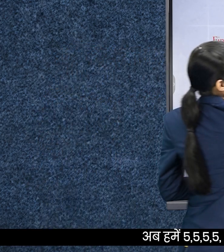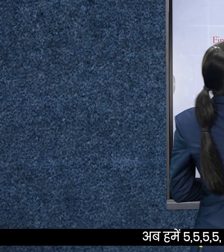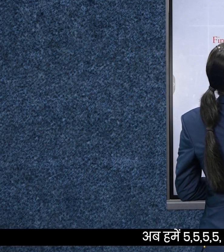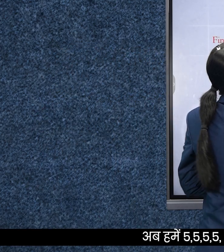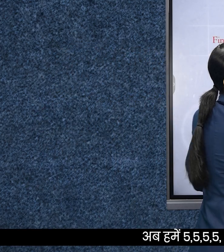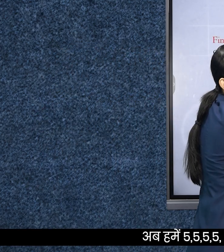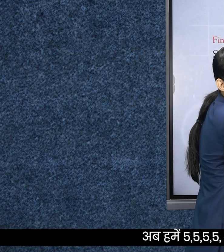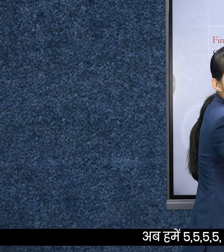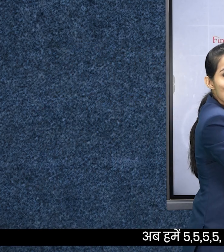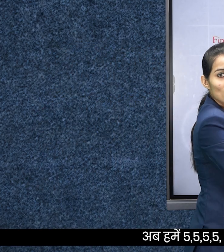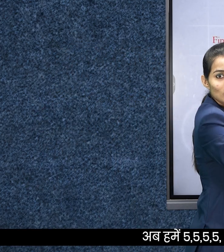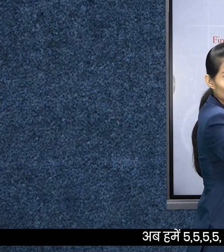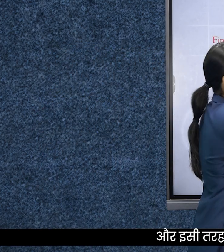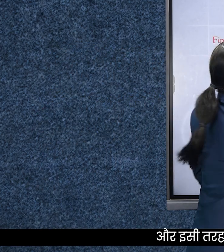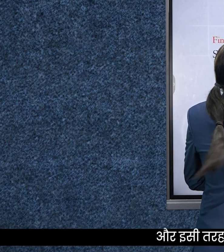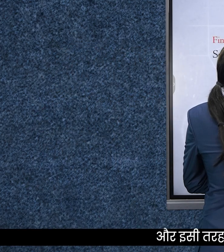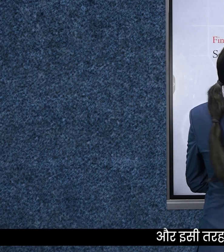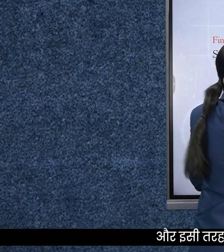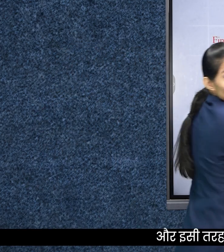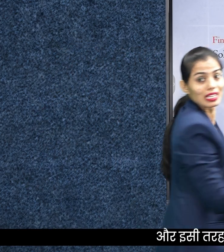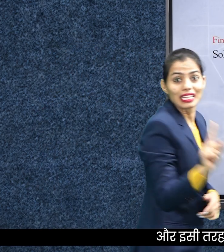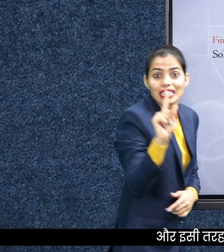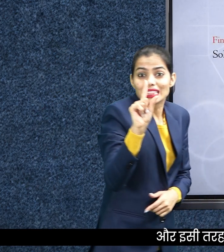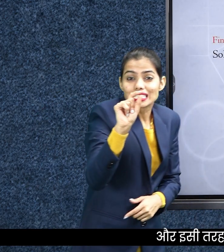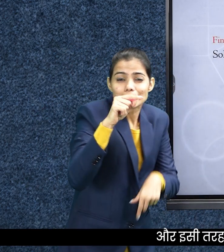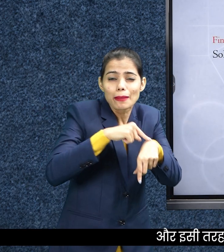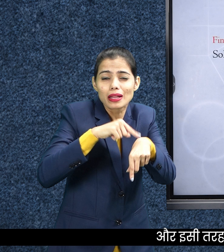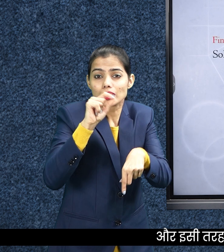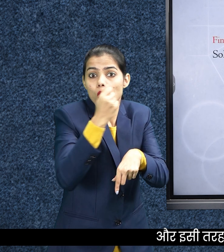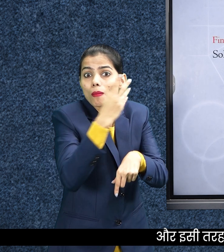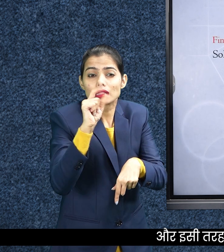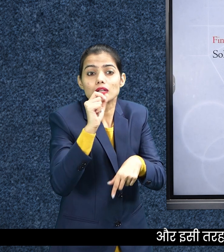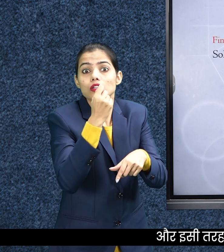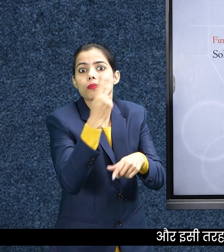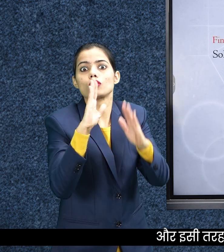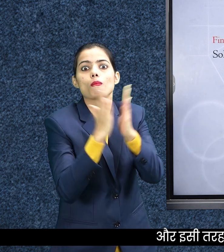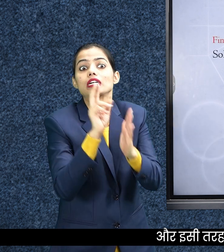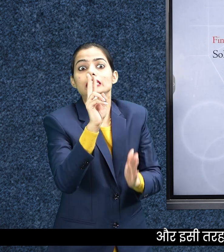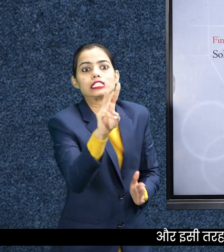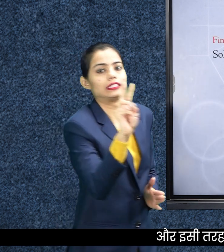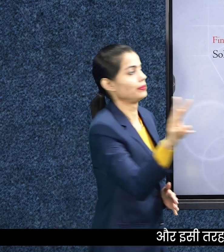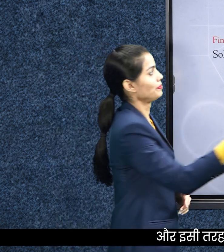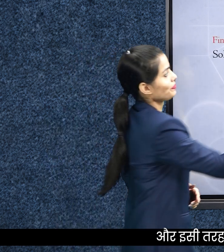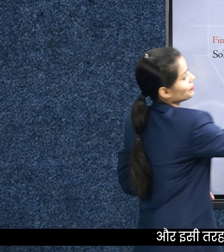बार लिखना चाहिए और इसी तरह हमें सभी बिंदुओं के लिए लिखना चाहिए।